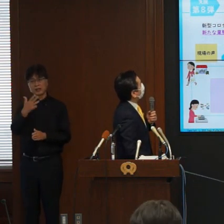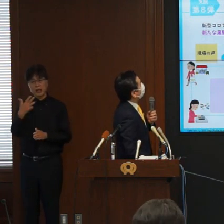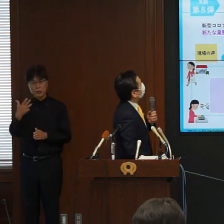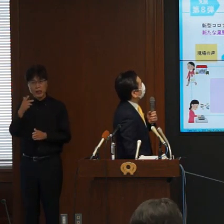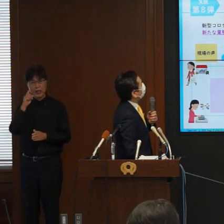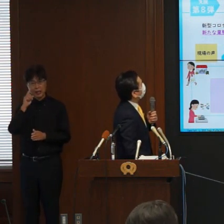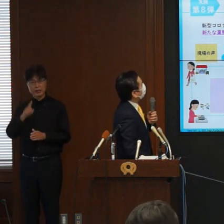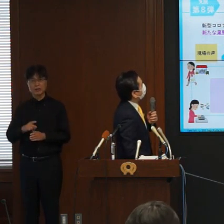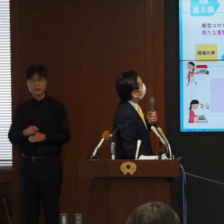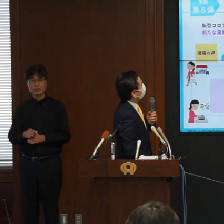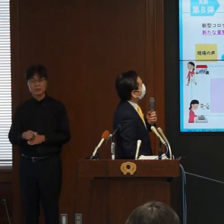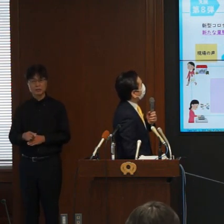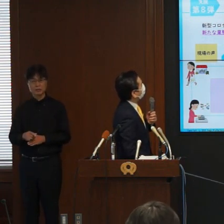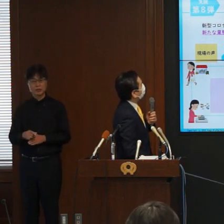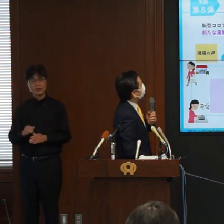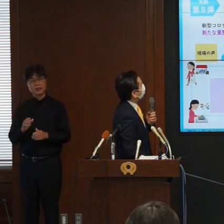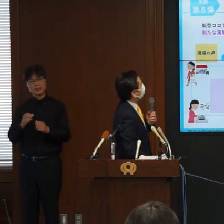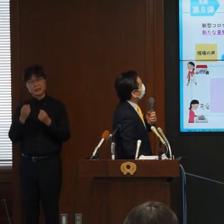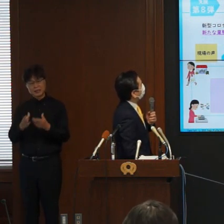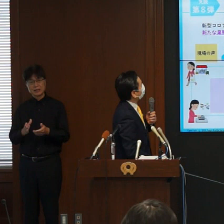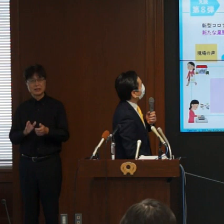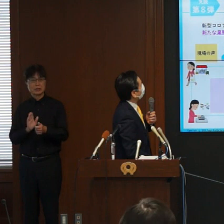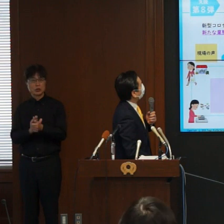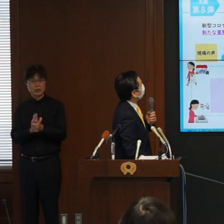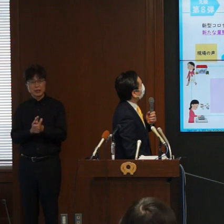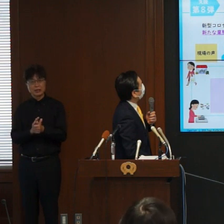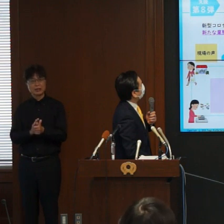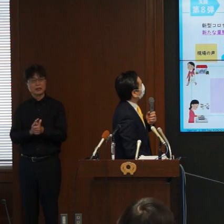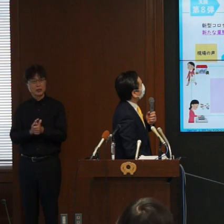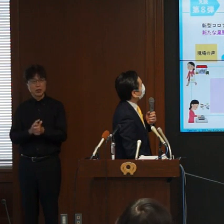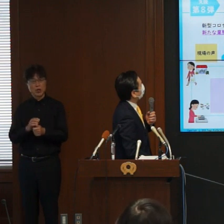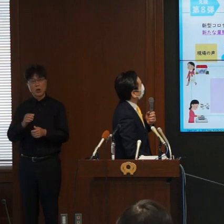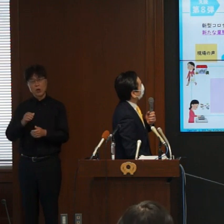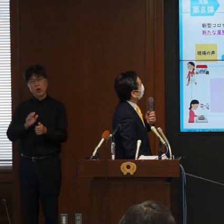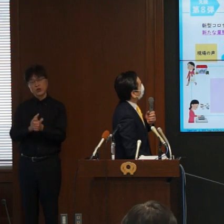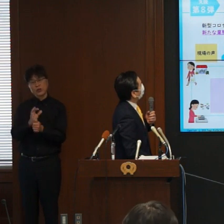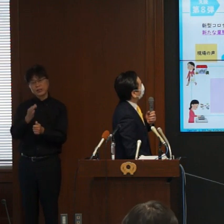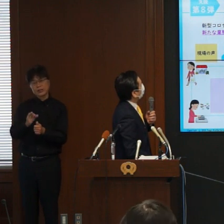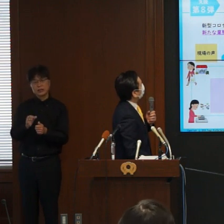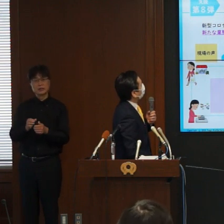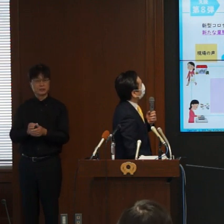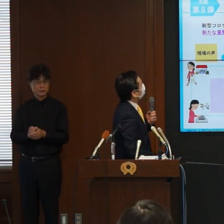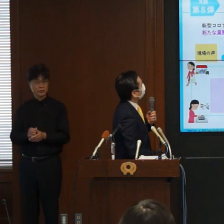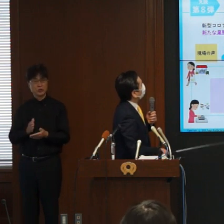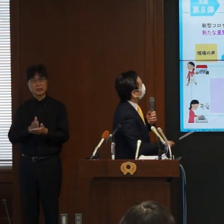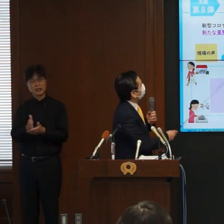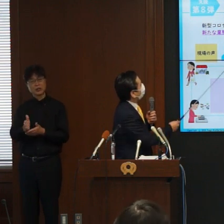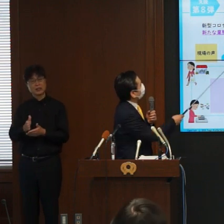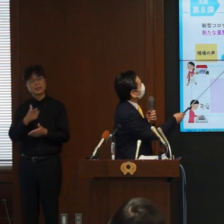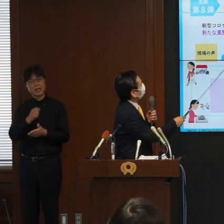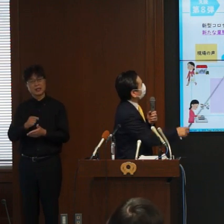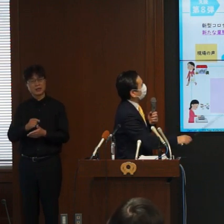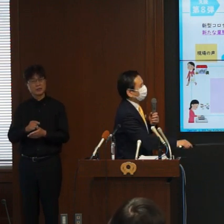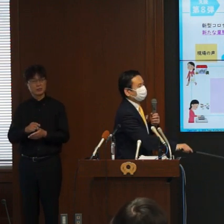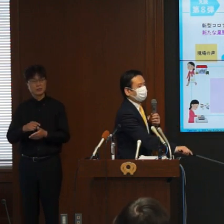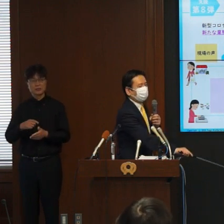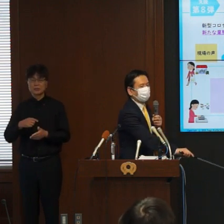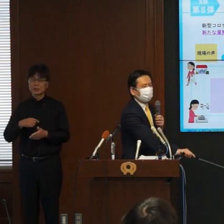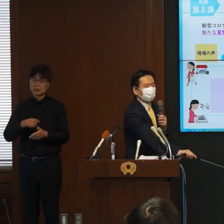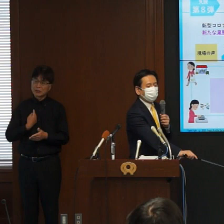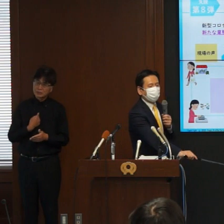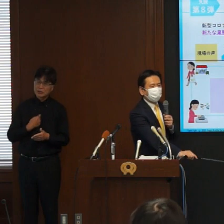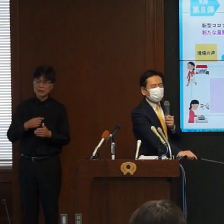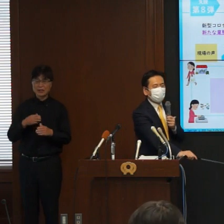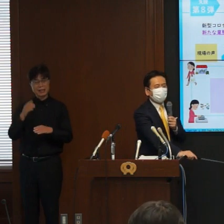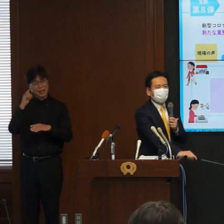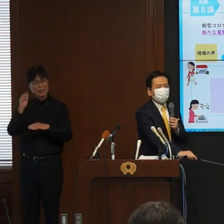として新業態スタート補助金というものを交付させていただきたいと思います。なかなか時勢型っていうのをこ